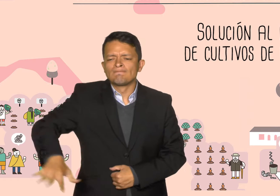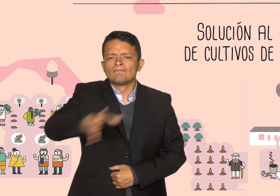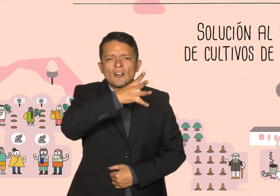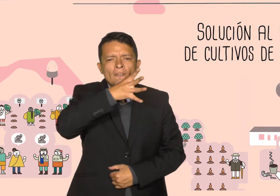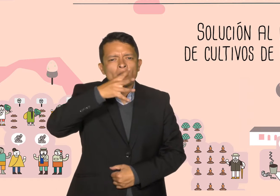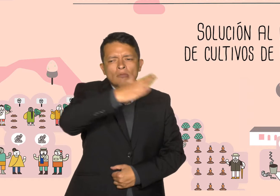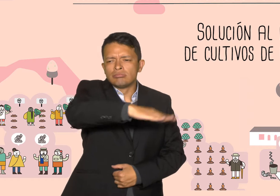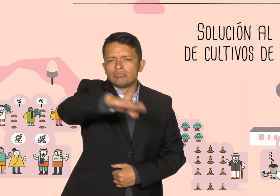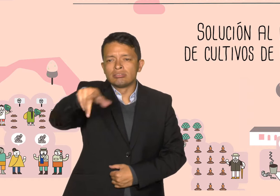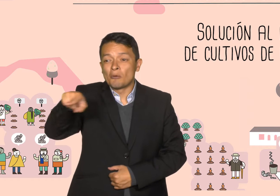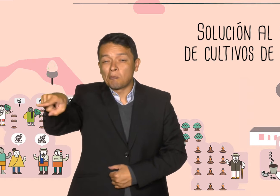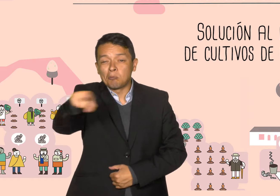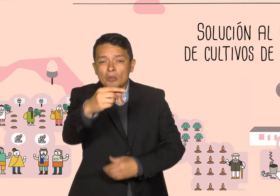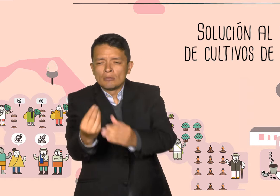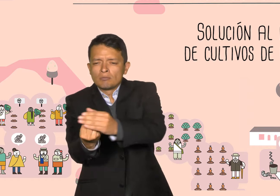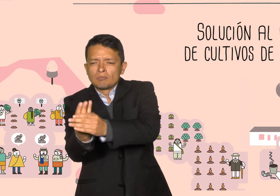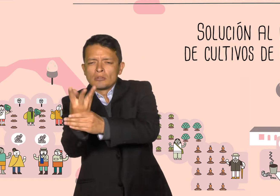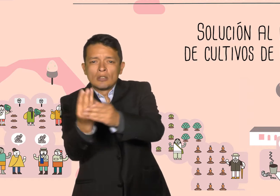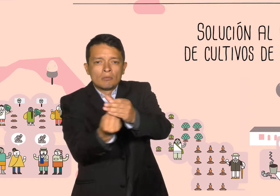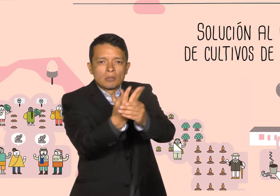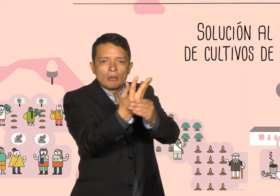Soluciona el problema de cultivos de uso ilícito